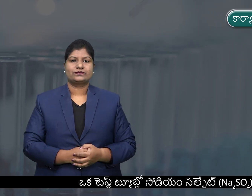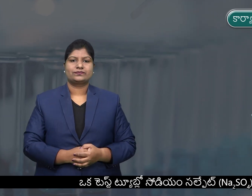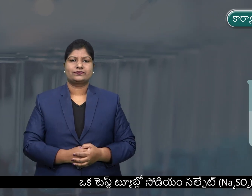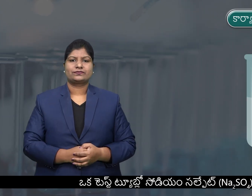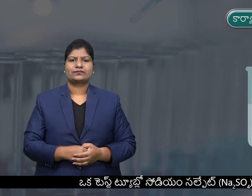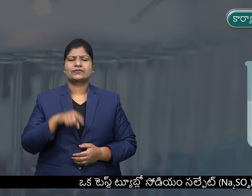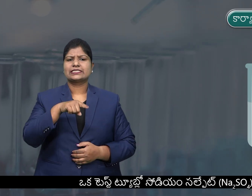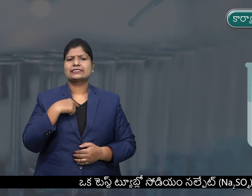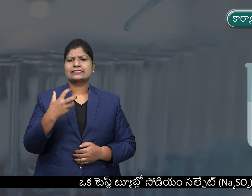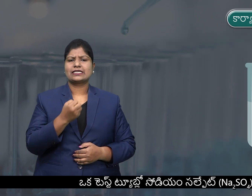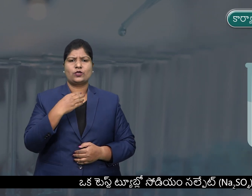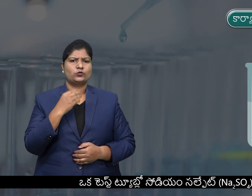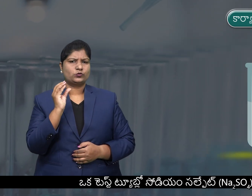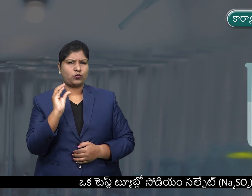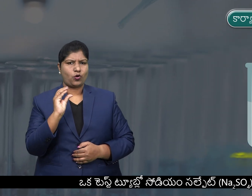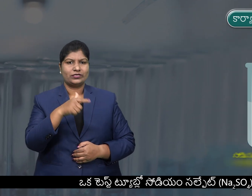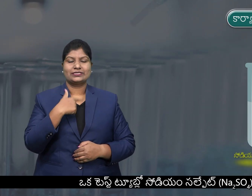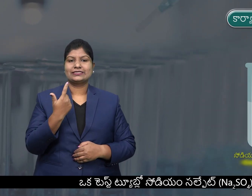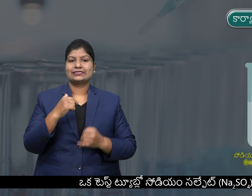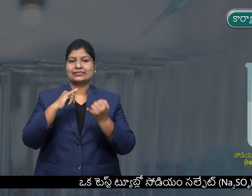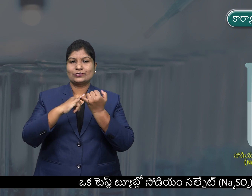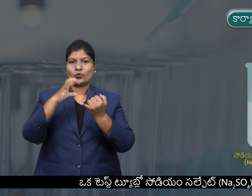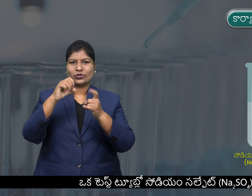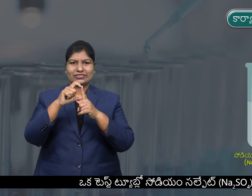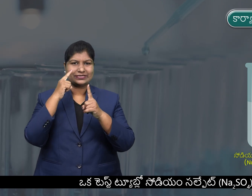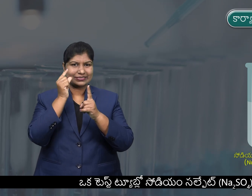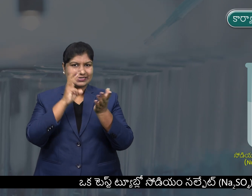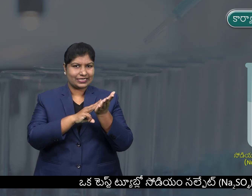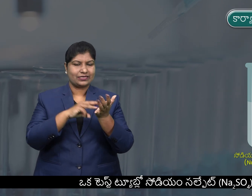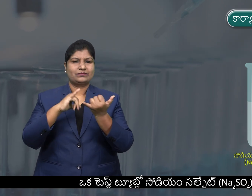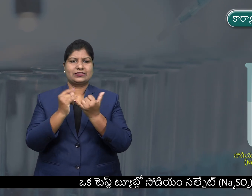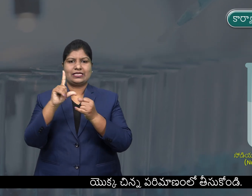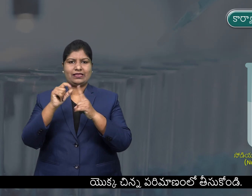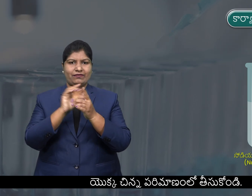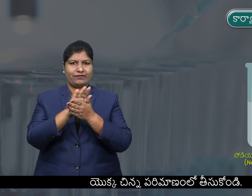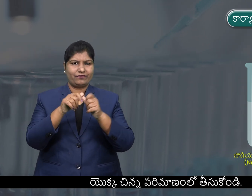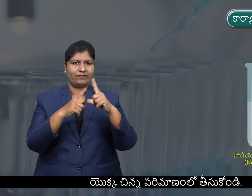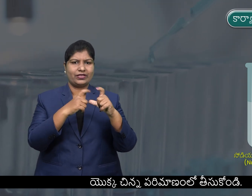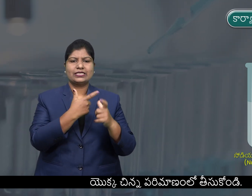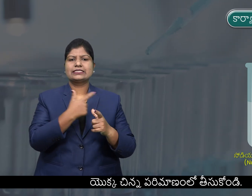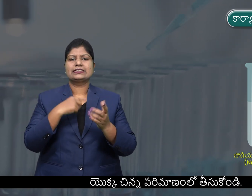ఒక టెస్ట్ ట్యూబ్లో సోడియం సల్ఫేట్ Na2SO4 చిన్న పరిమాణంలో